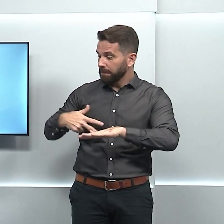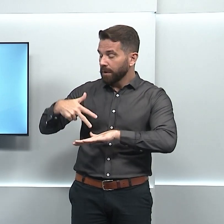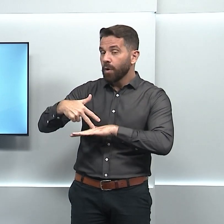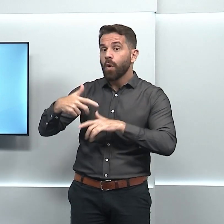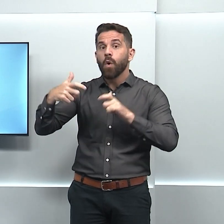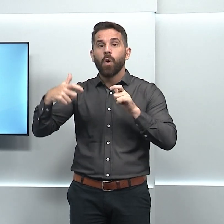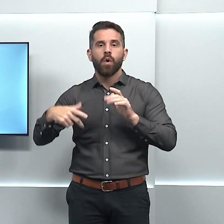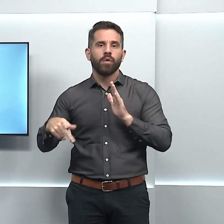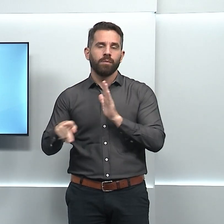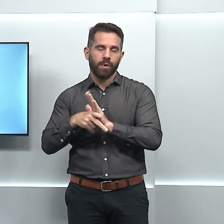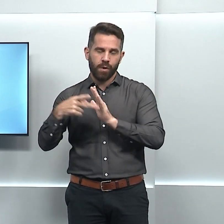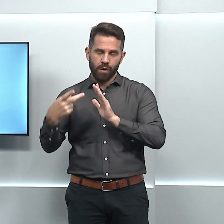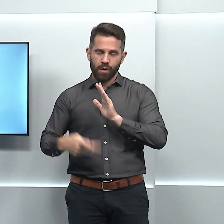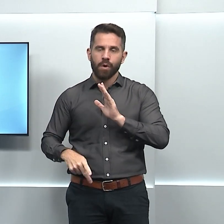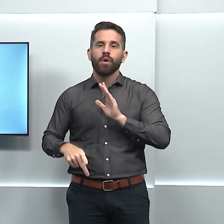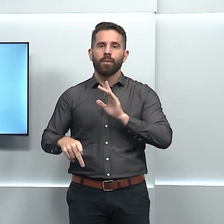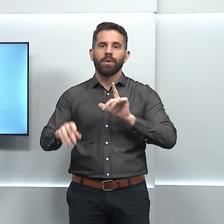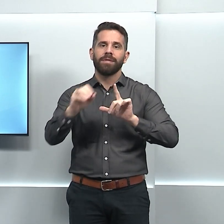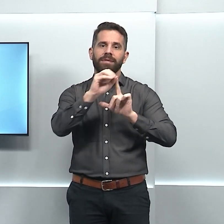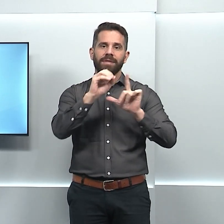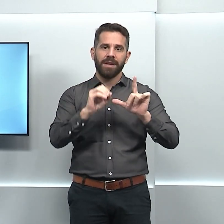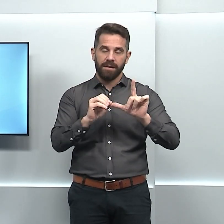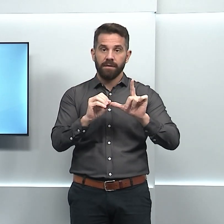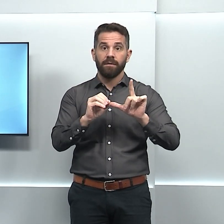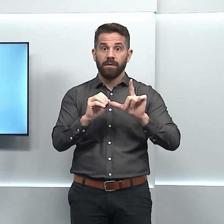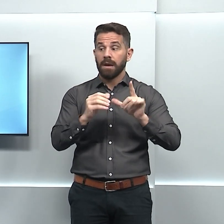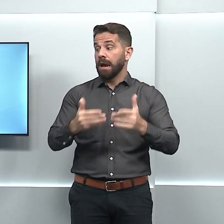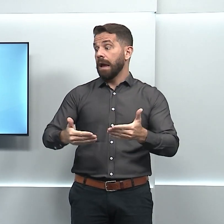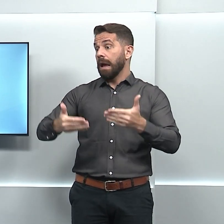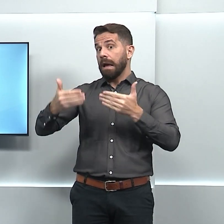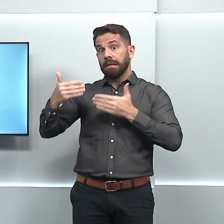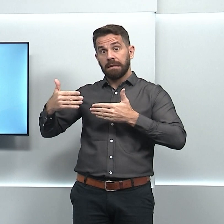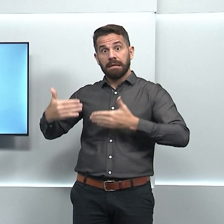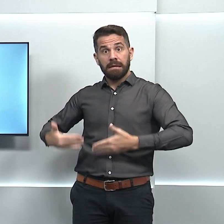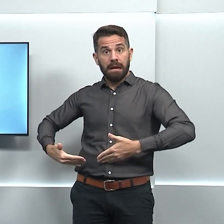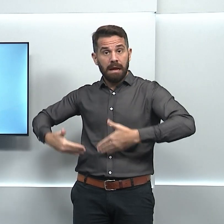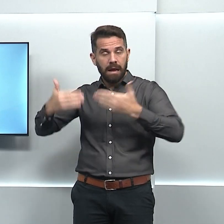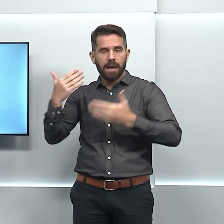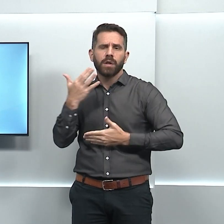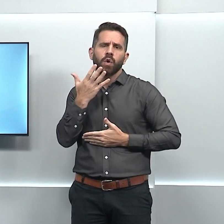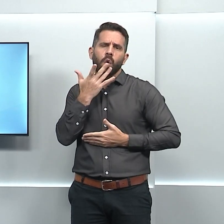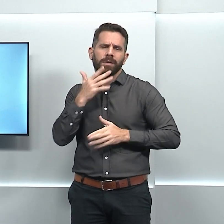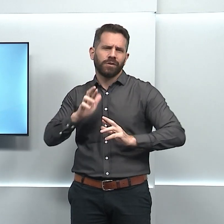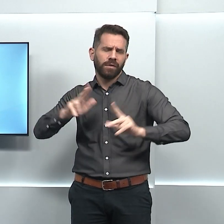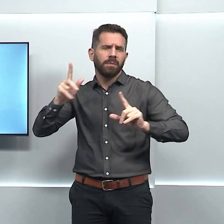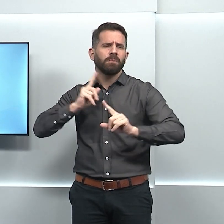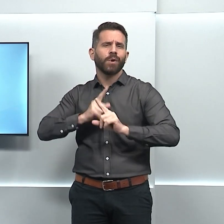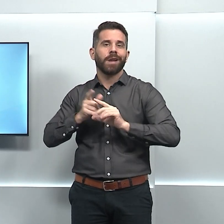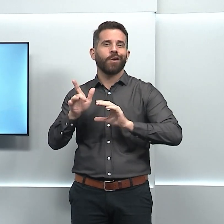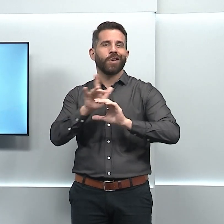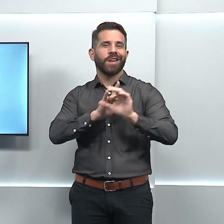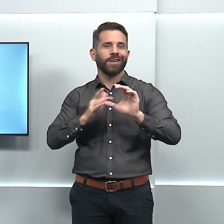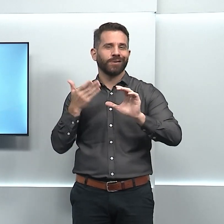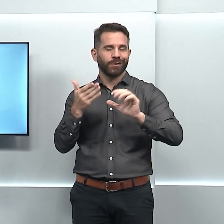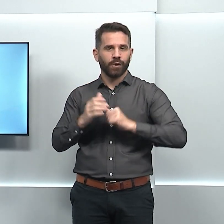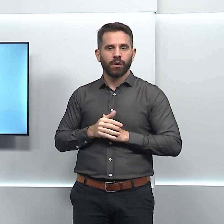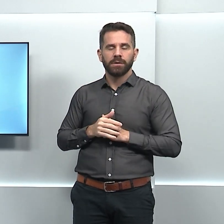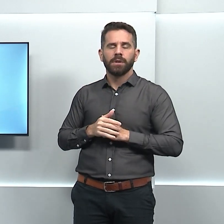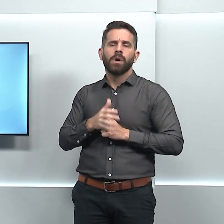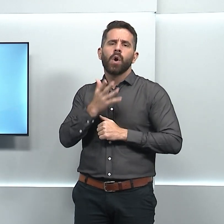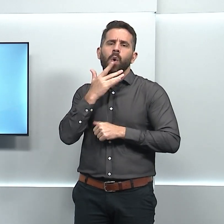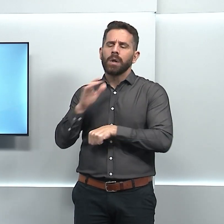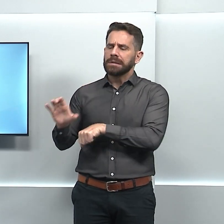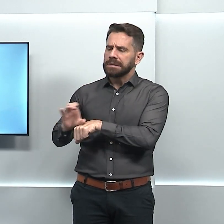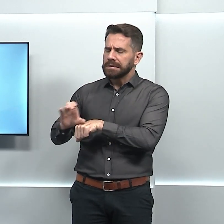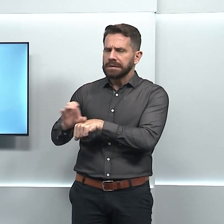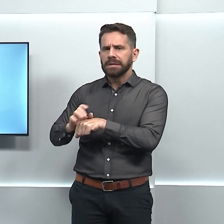pé no estúdio da TV UFG. Atrás de mim está o cenário do Conexões, em tons de cinza,